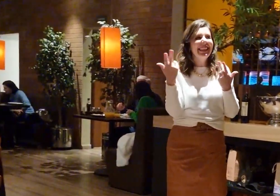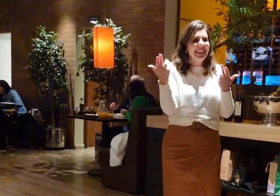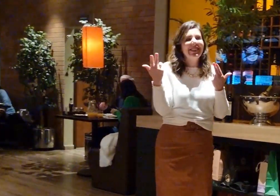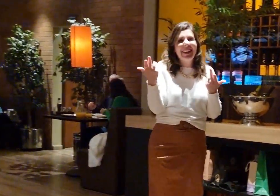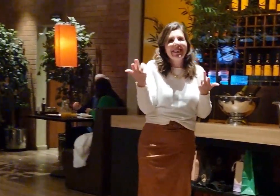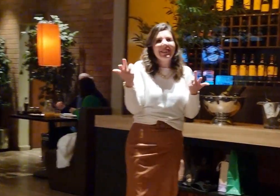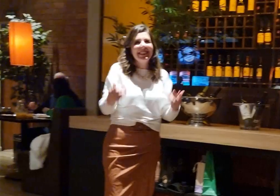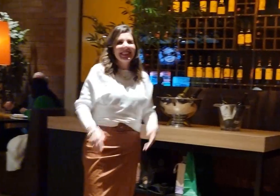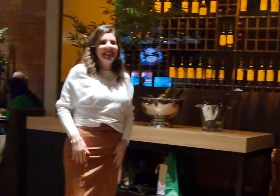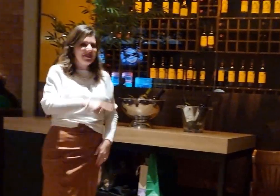igual.